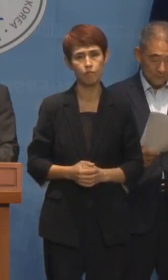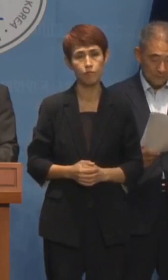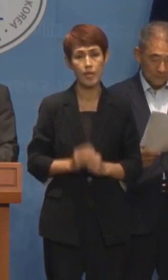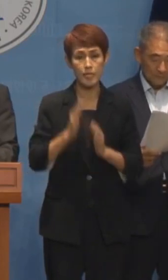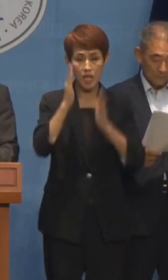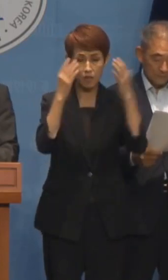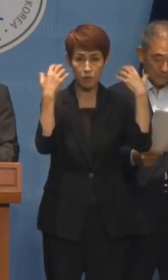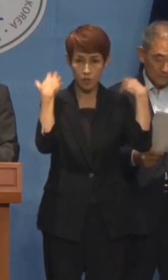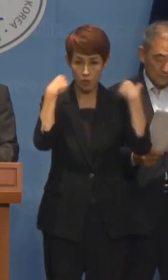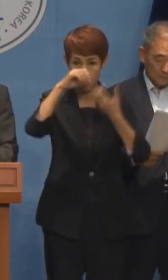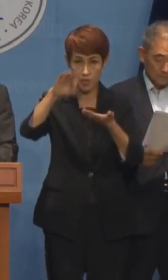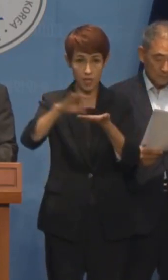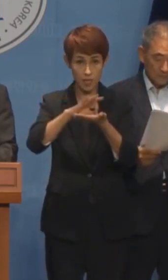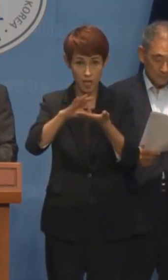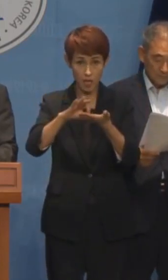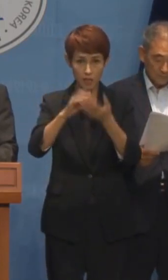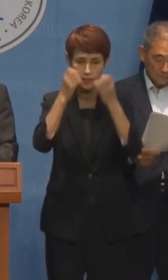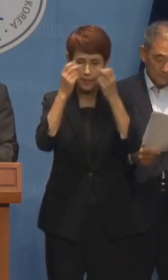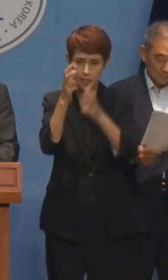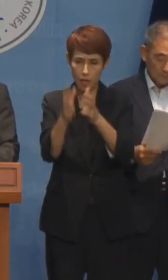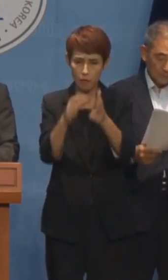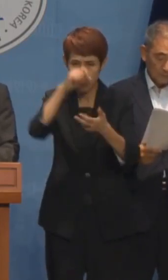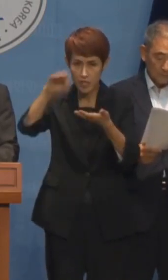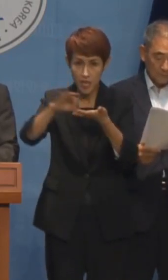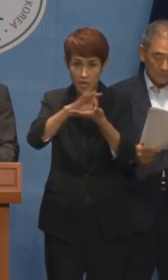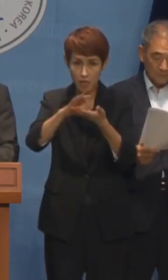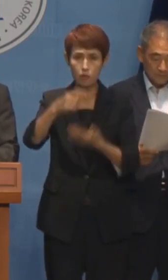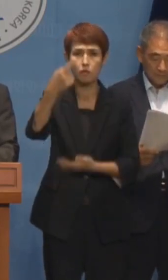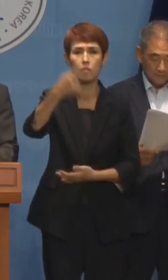예산의 경우에도 신규 사업 예산만